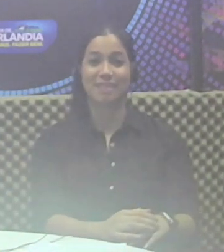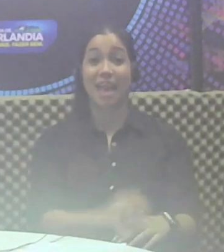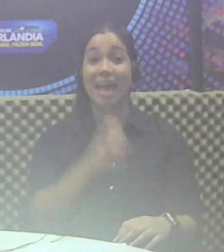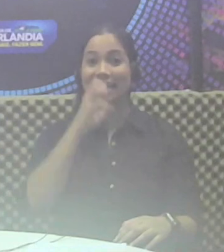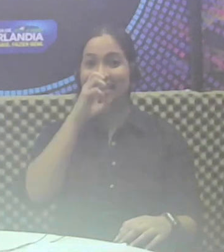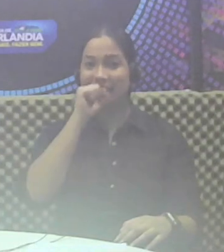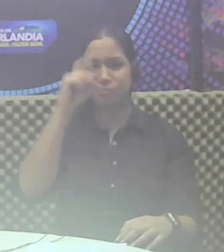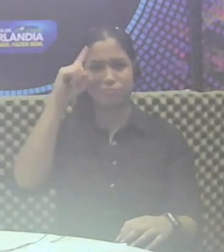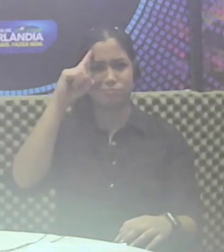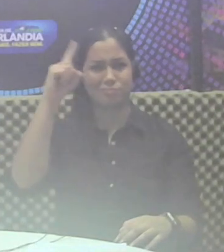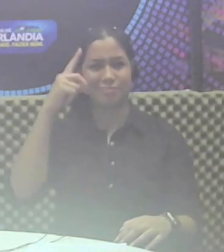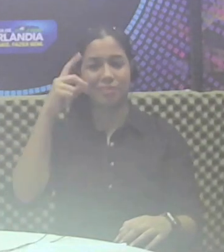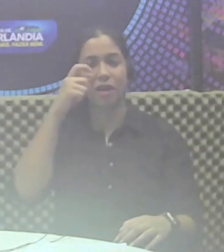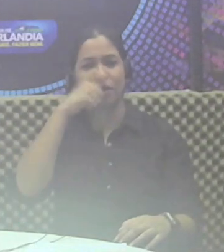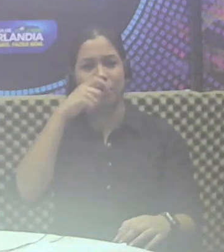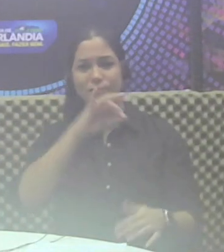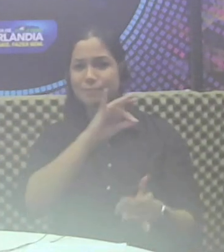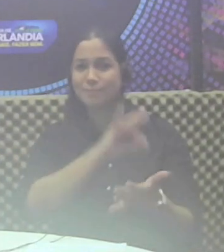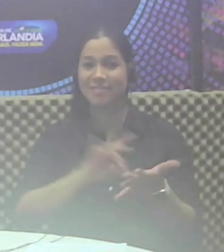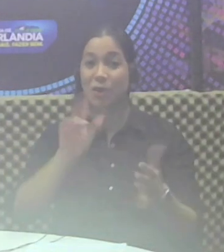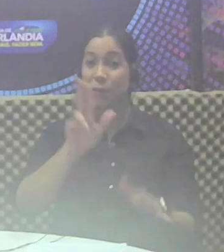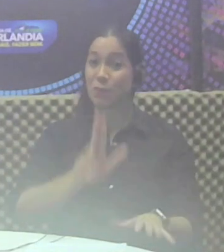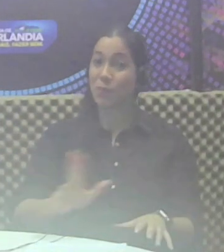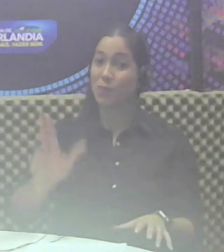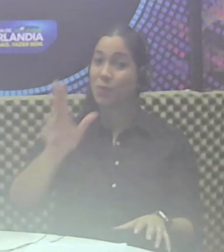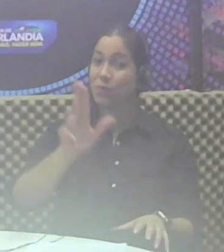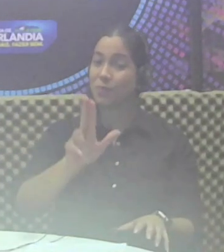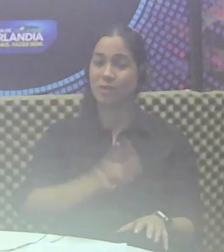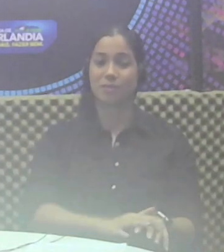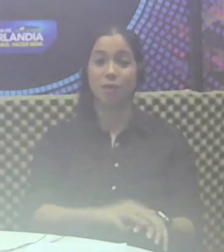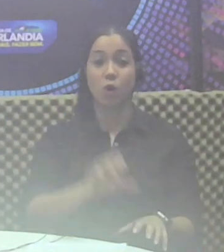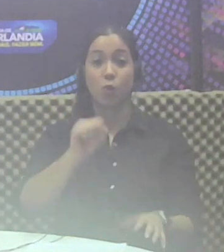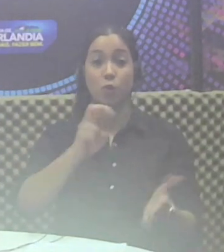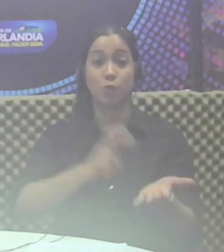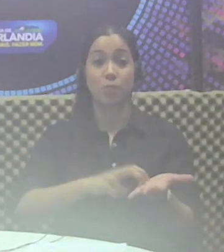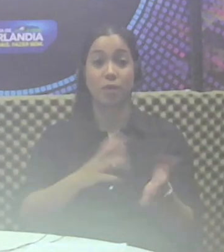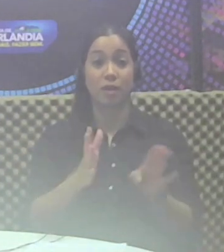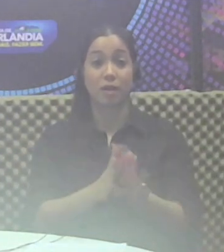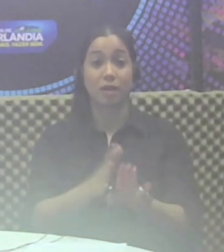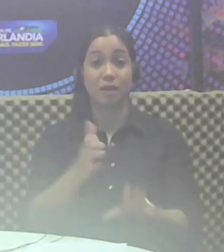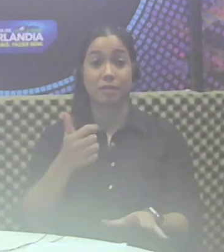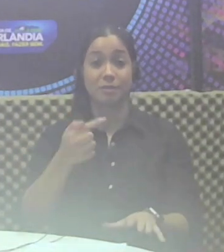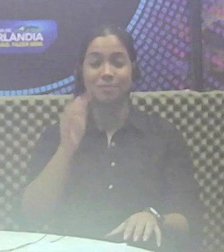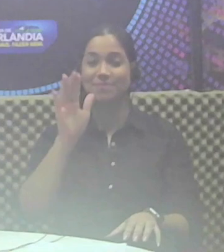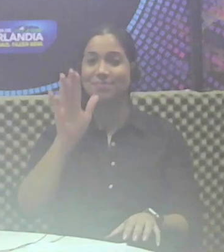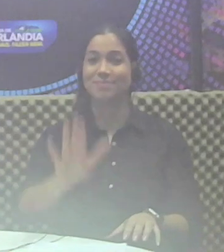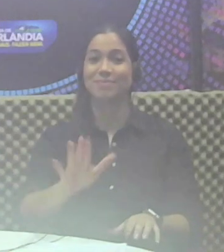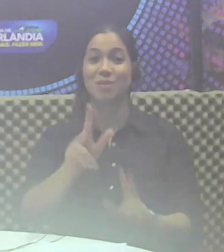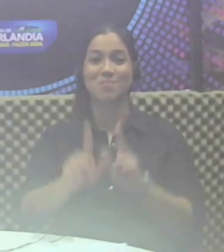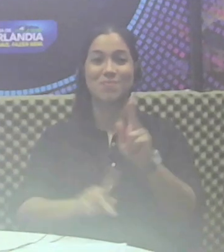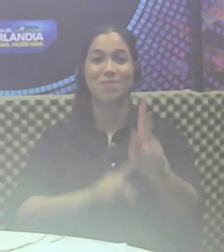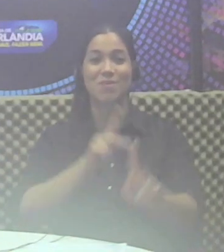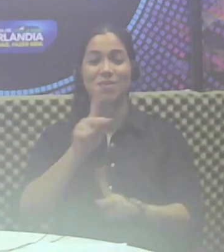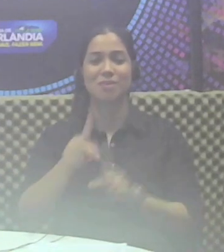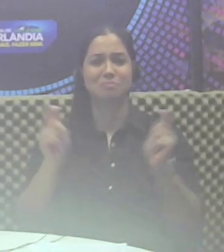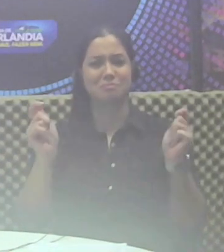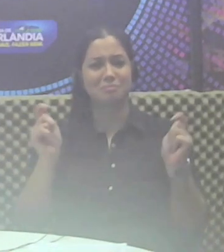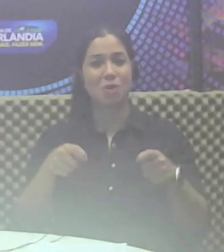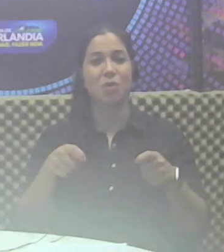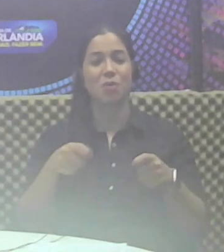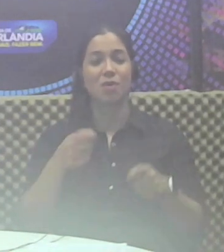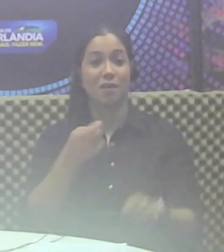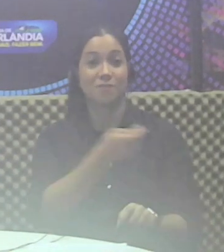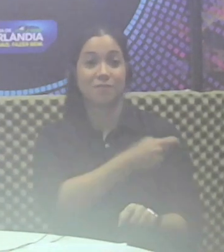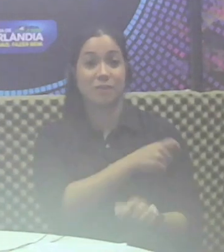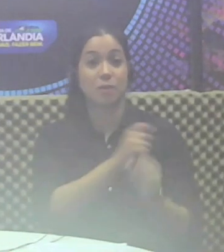tem dia D contra a gripe em Uberlândia. Das 8 da manhã até as 5 da tarde, a população apta a tomar a vacina poderá